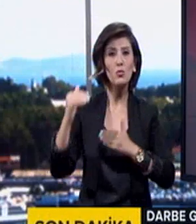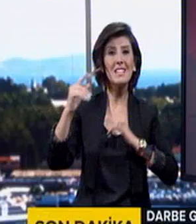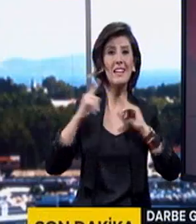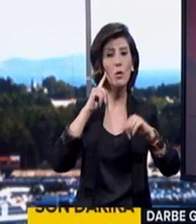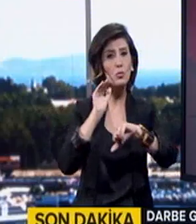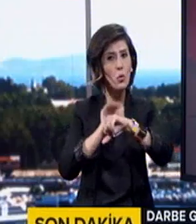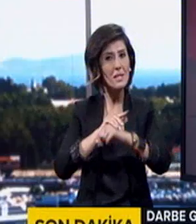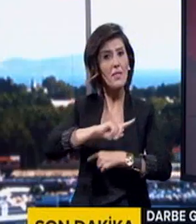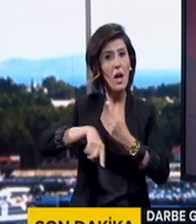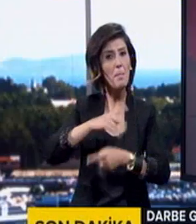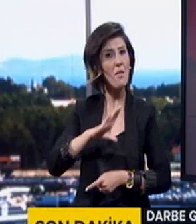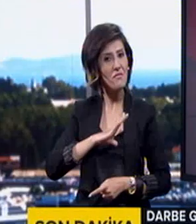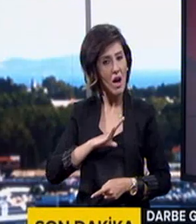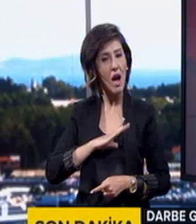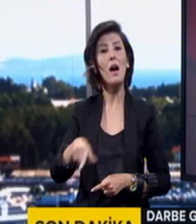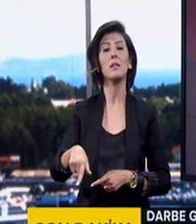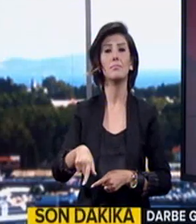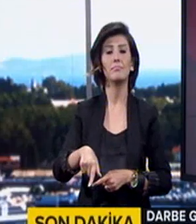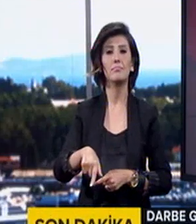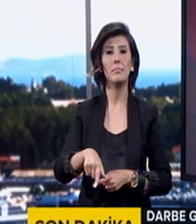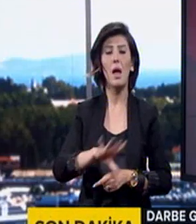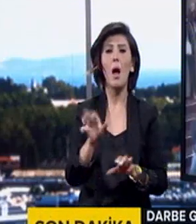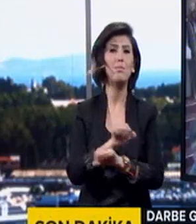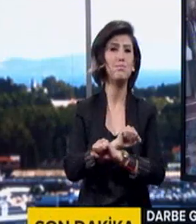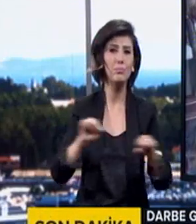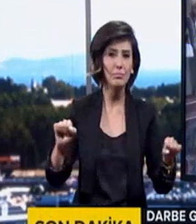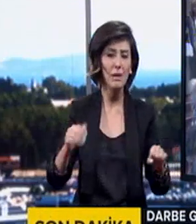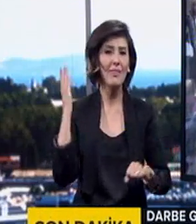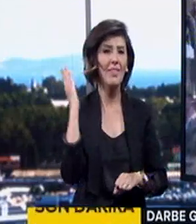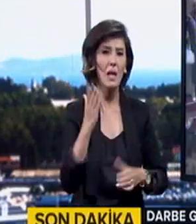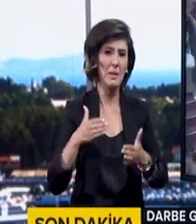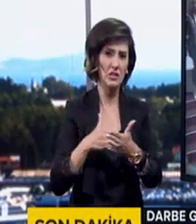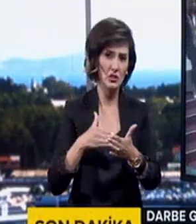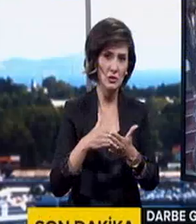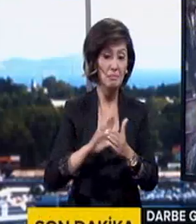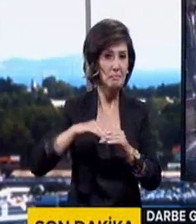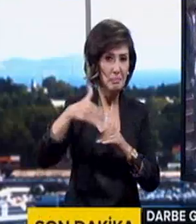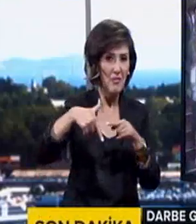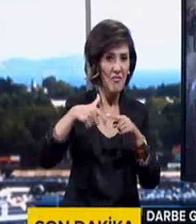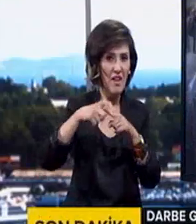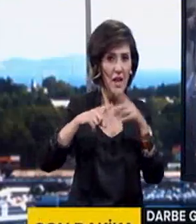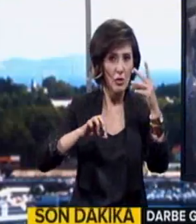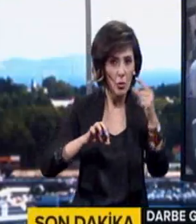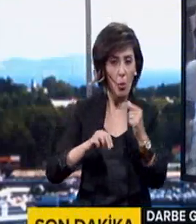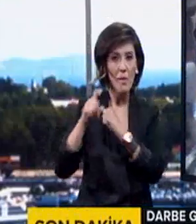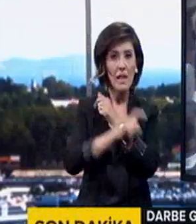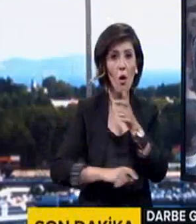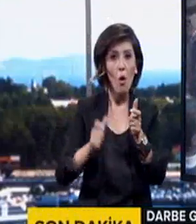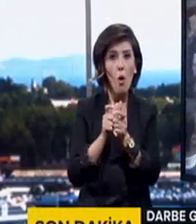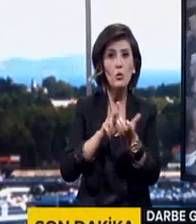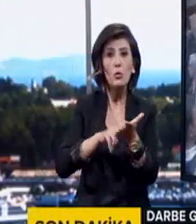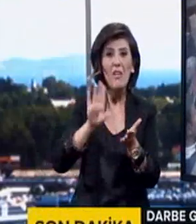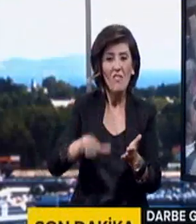yargıda gözaltı ve aramalar sürüyor değerli izleyenler. Püskürtülen darbe girişiminin ardından FETÖ terör örgütü mensubu